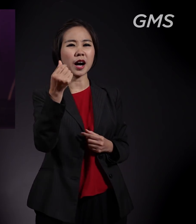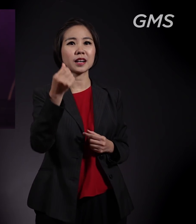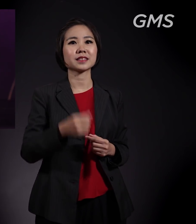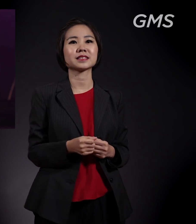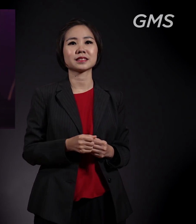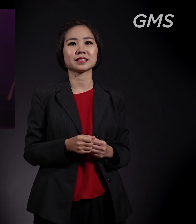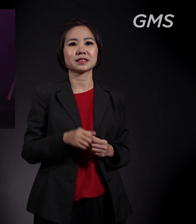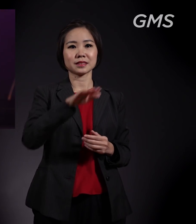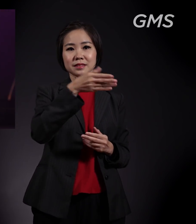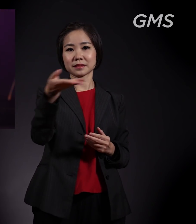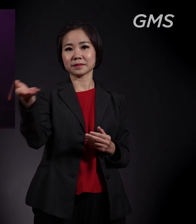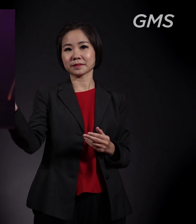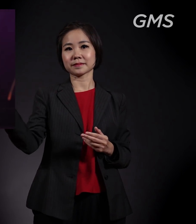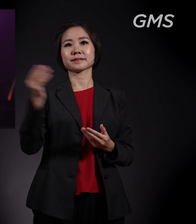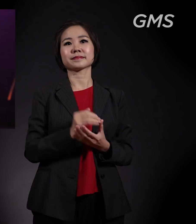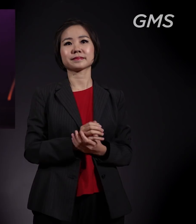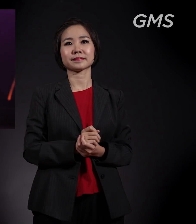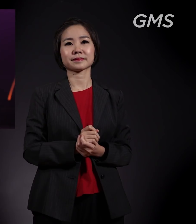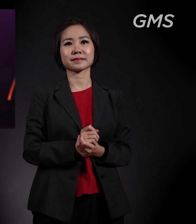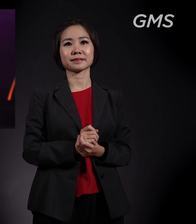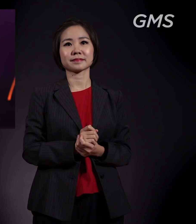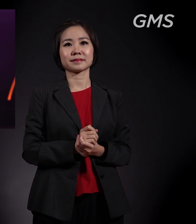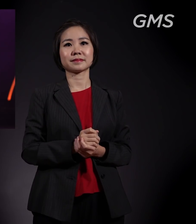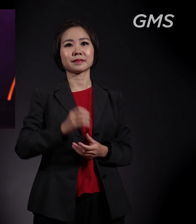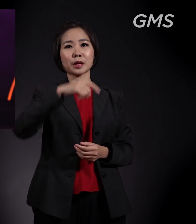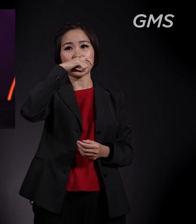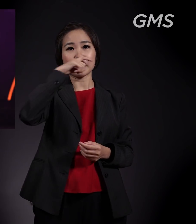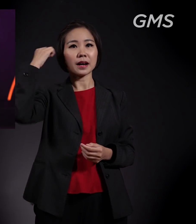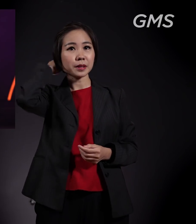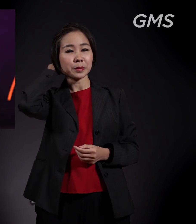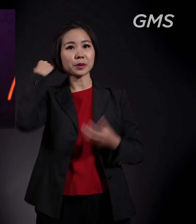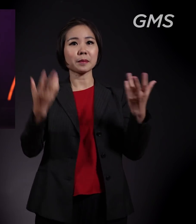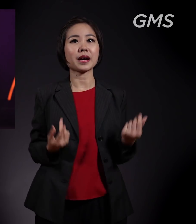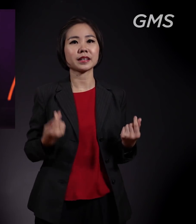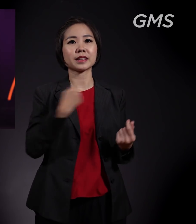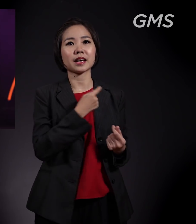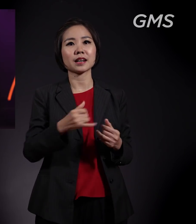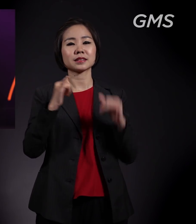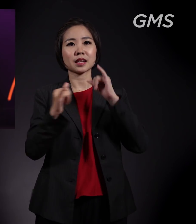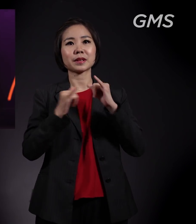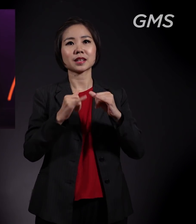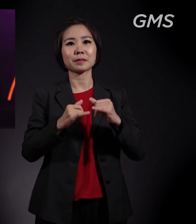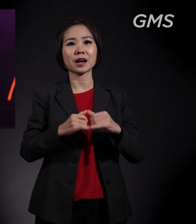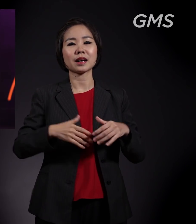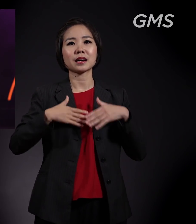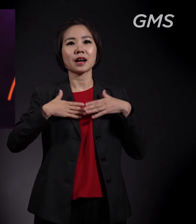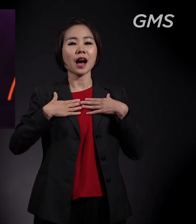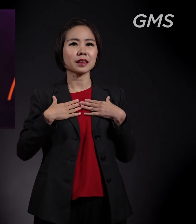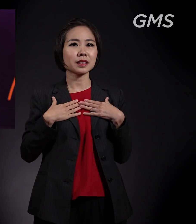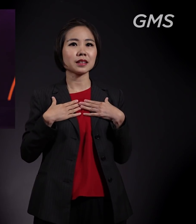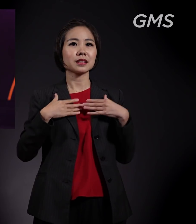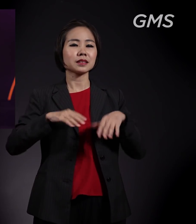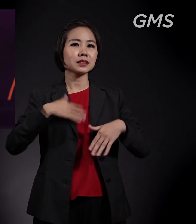nomor rekening yang tertera di bawah ini. Baik, Bapak Ibu saudara sekalian, mari kita bersama-sama siapkan hati kita untuk